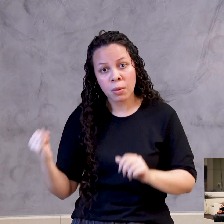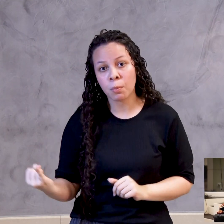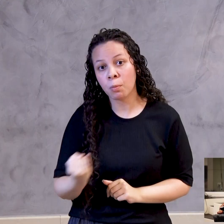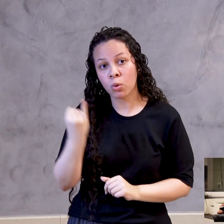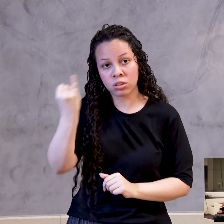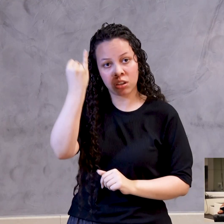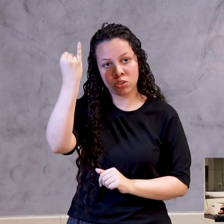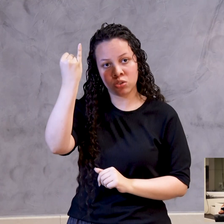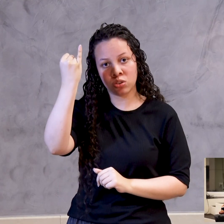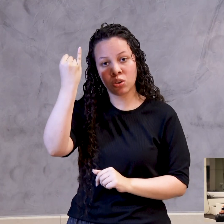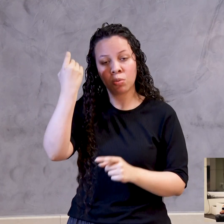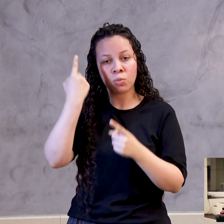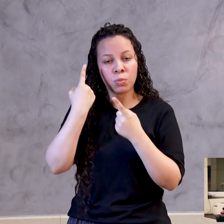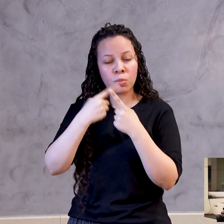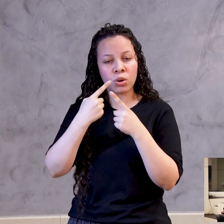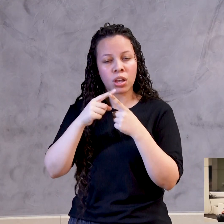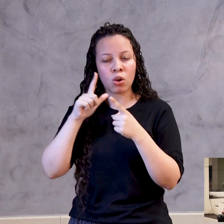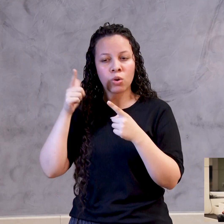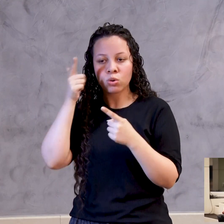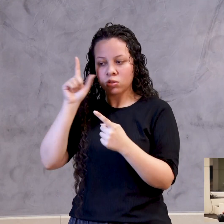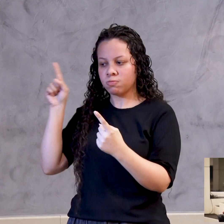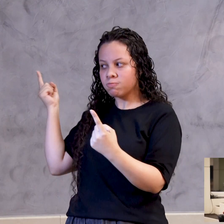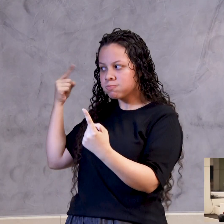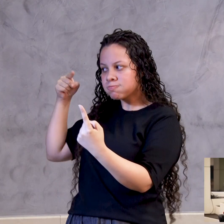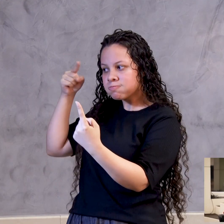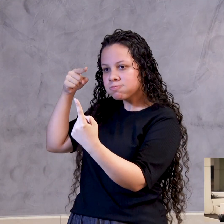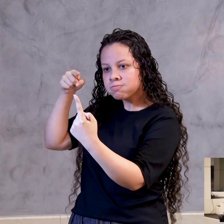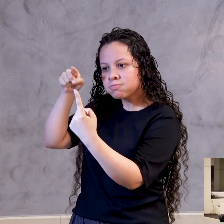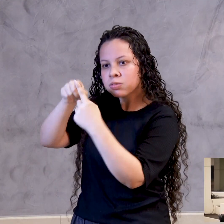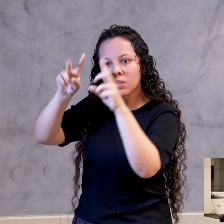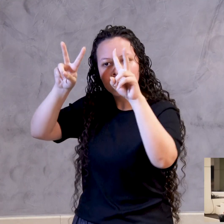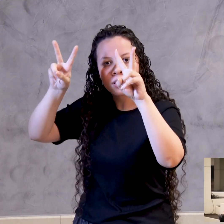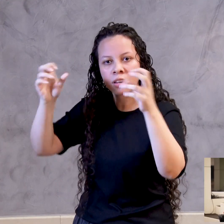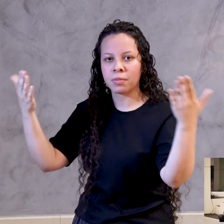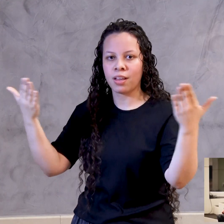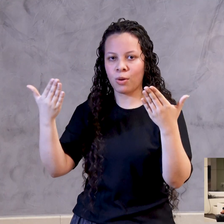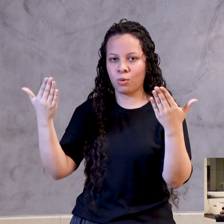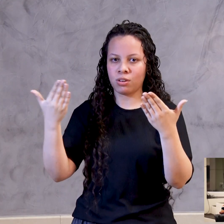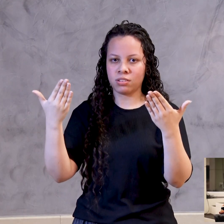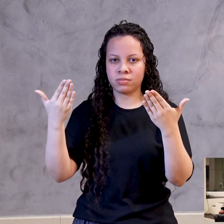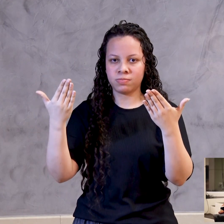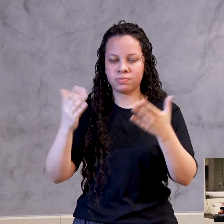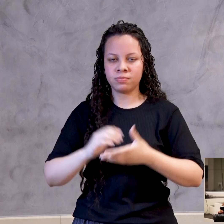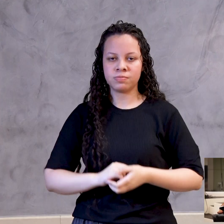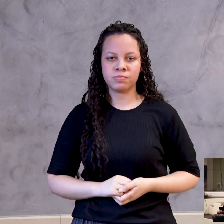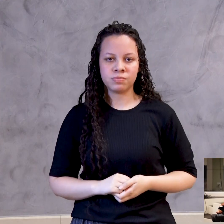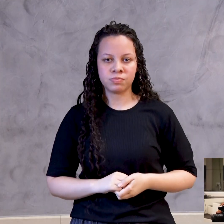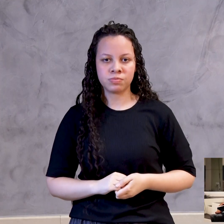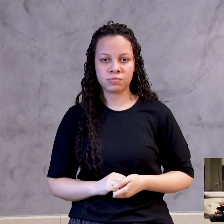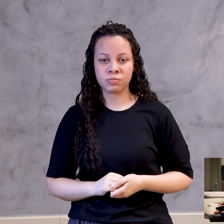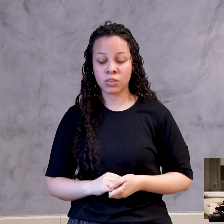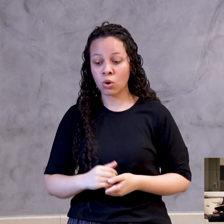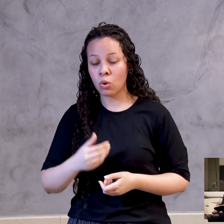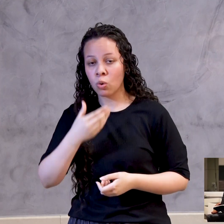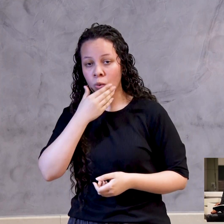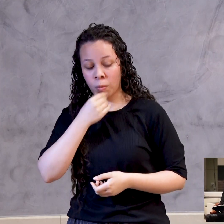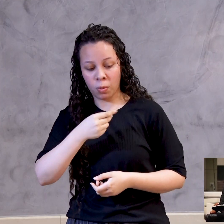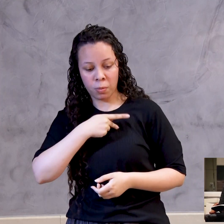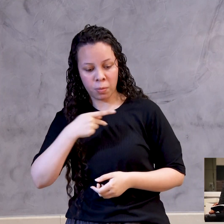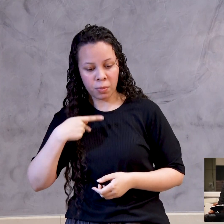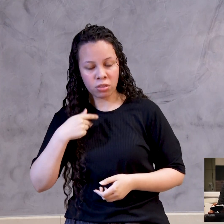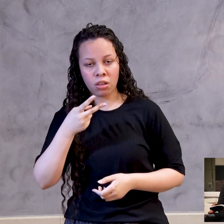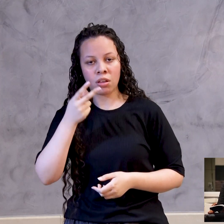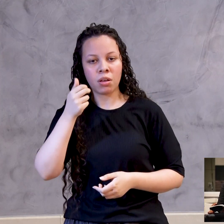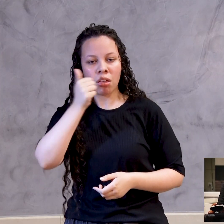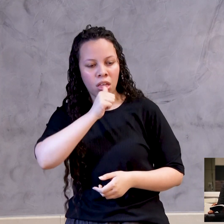que nos abriu a oportunidade de nós chegarmos nesse tema aqui. Veja, não dado ao vinho, não espancador,